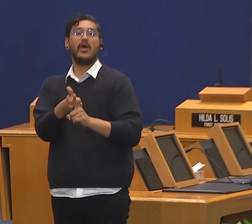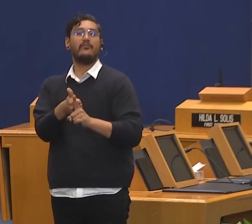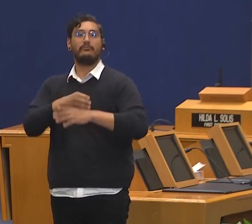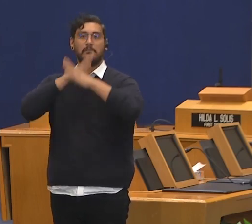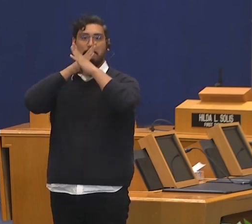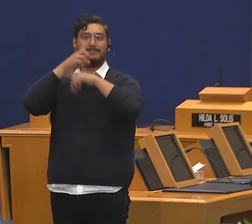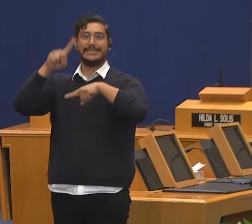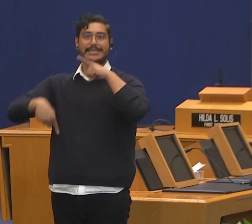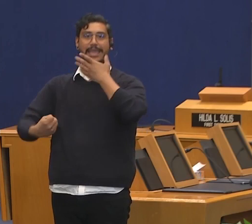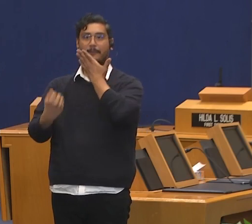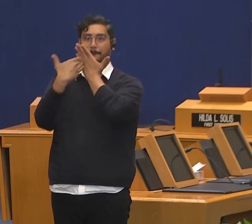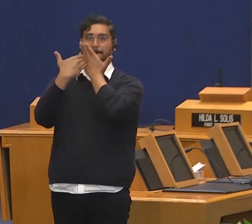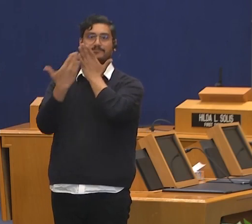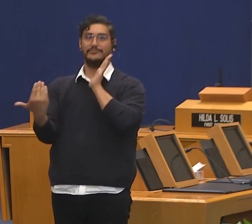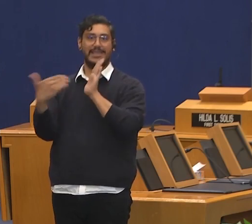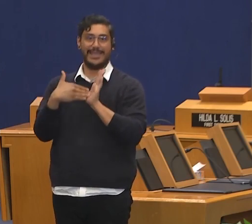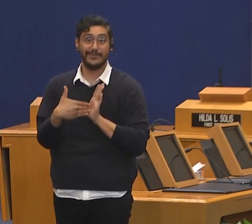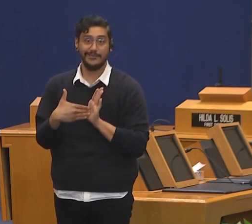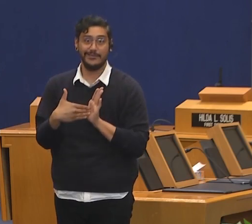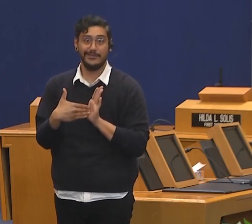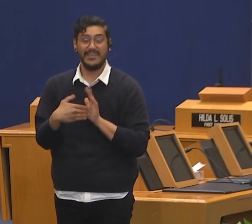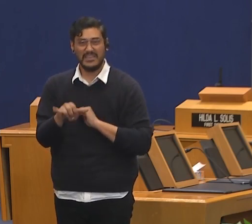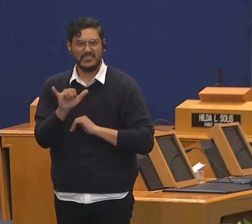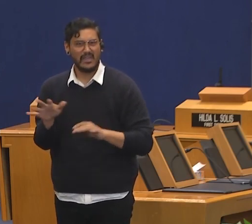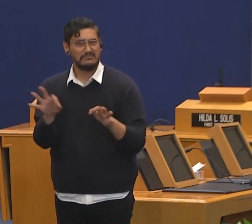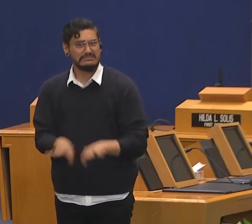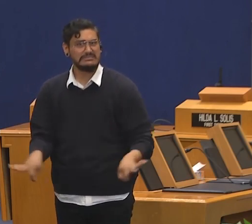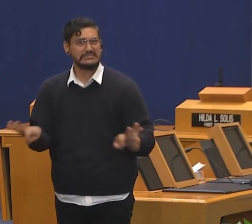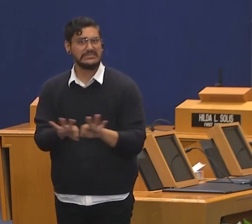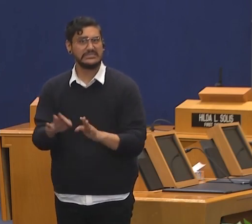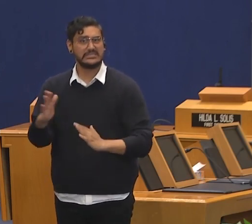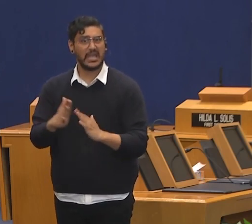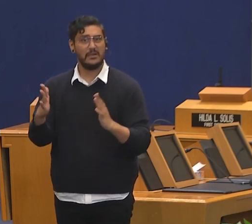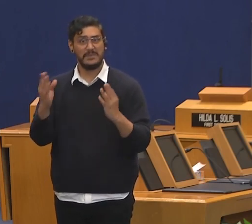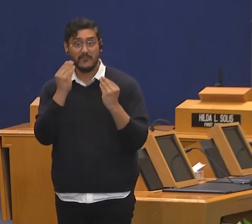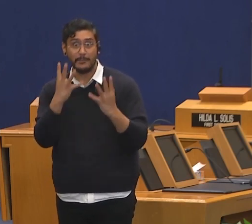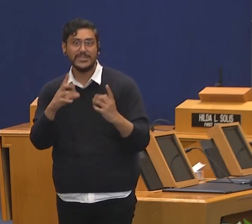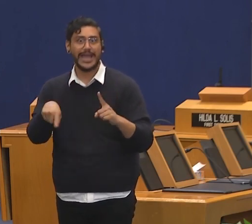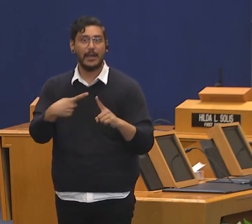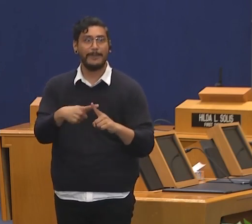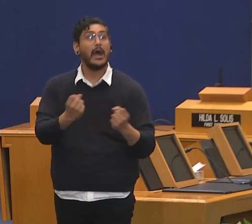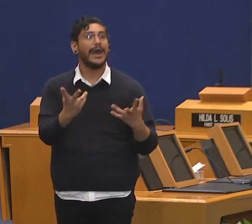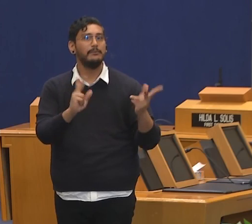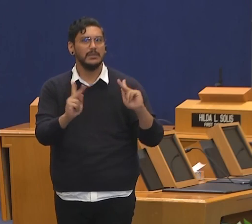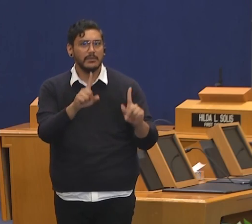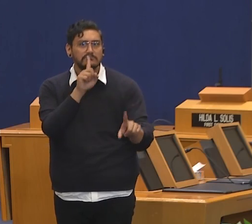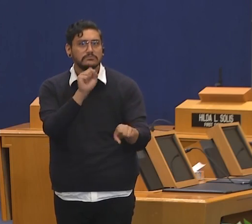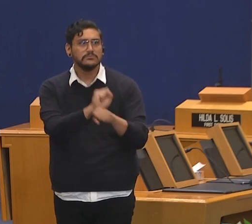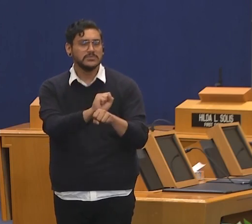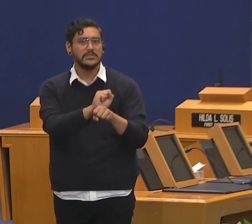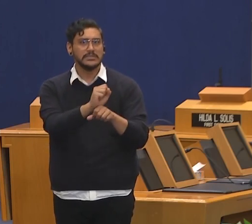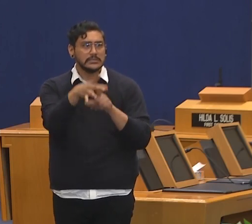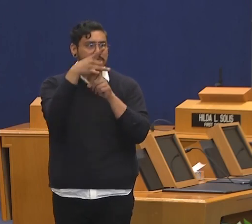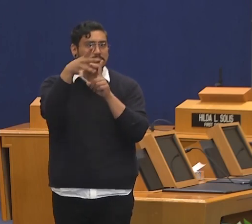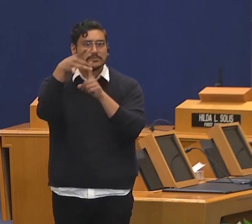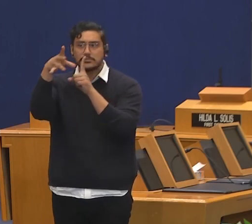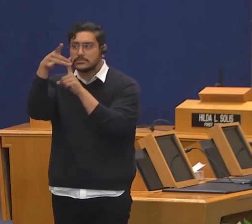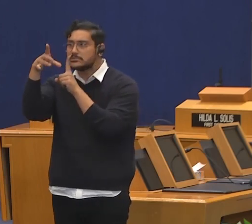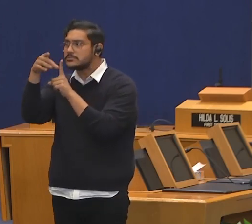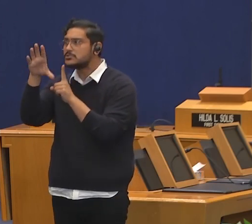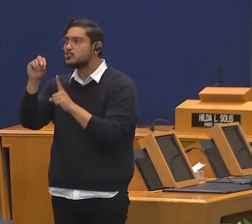Lo que hace es brindarnos información valiosa sobre cuántas personas han sido infectadas con COVID-19 en el condado de